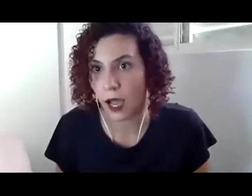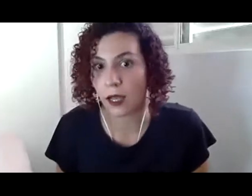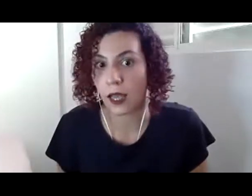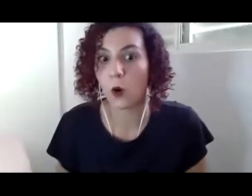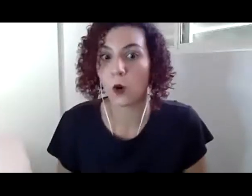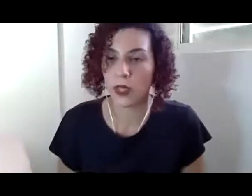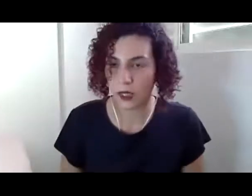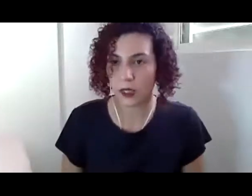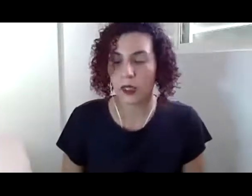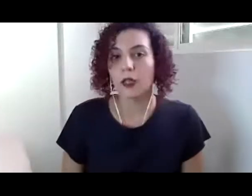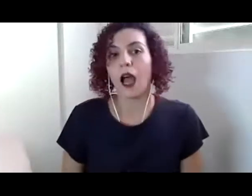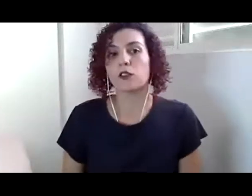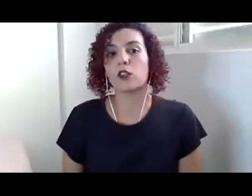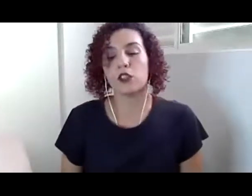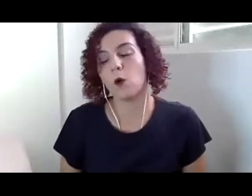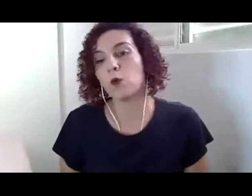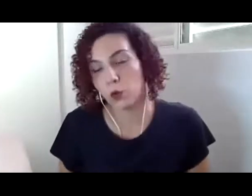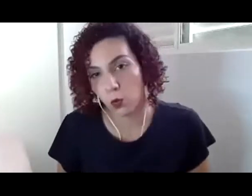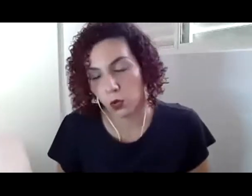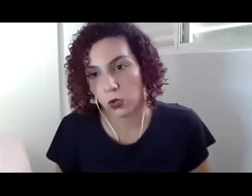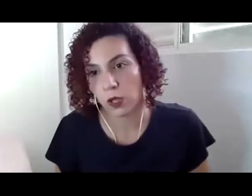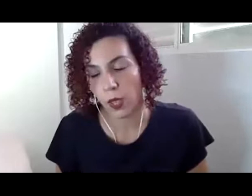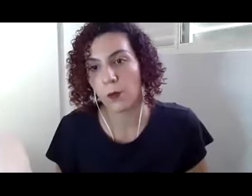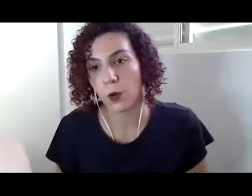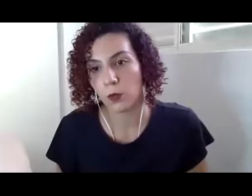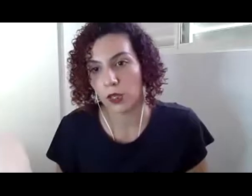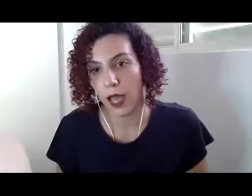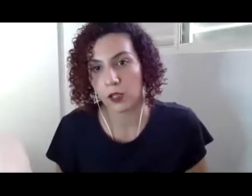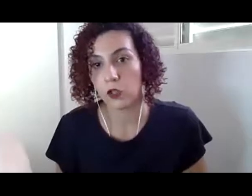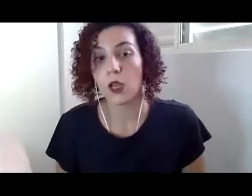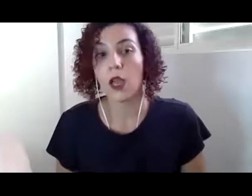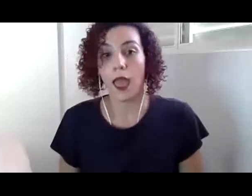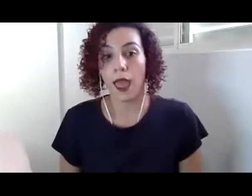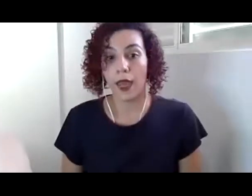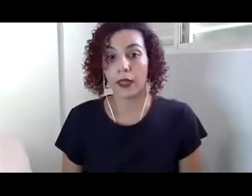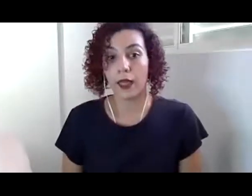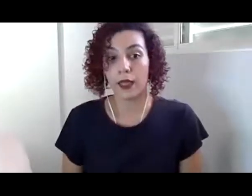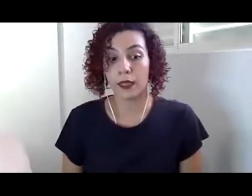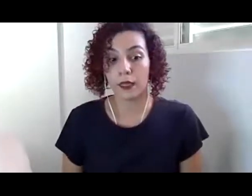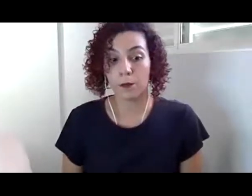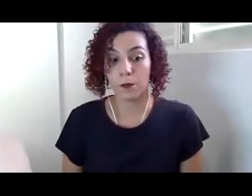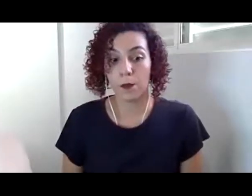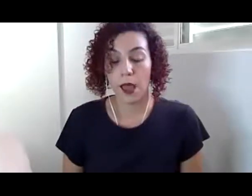evangélica, a Lagoinha, acho que tinha alguns cursos também para a comunidade.